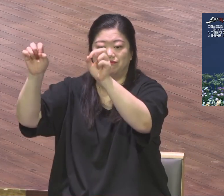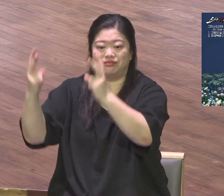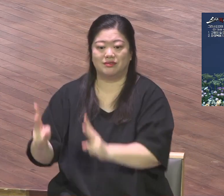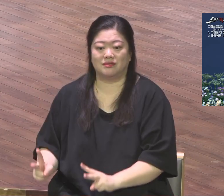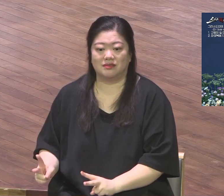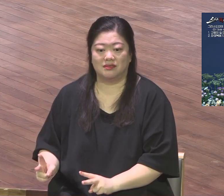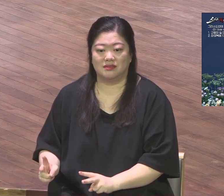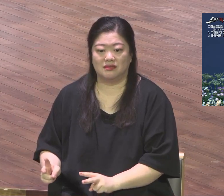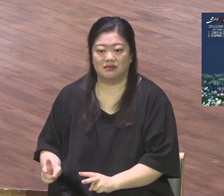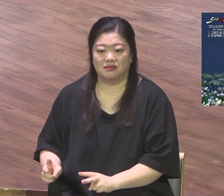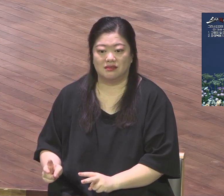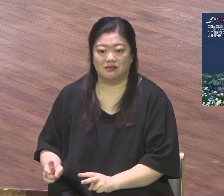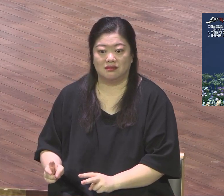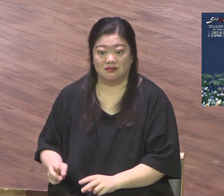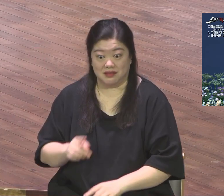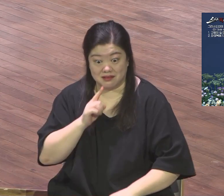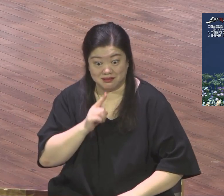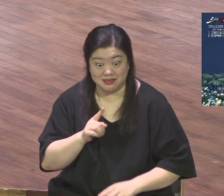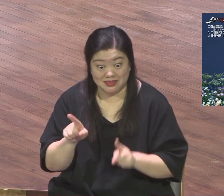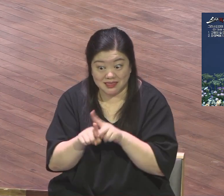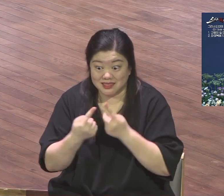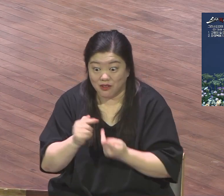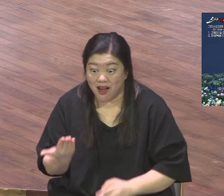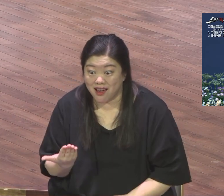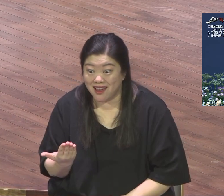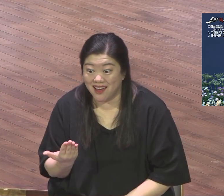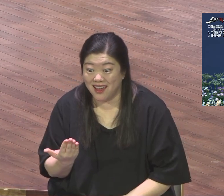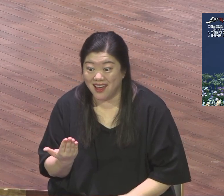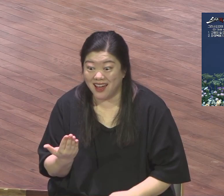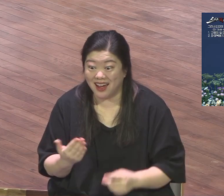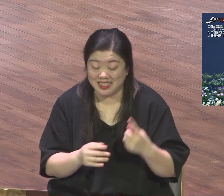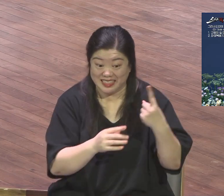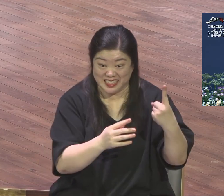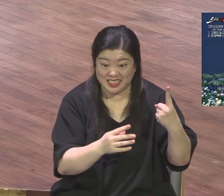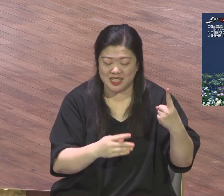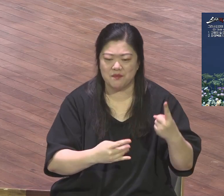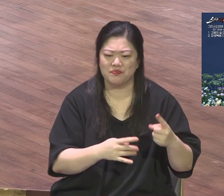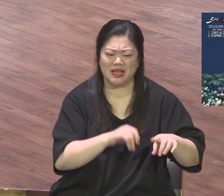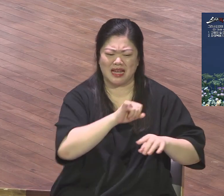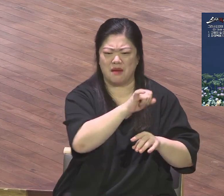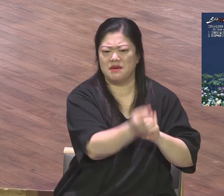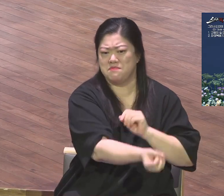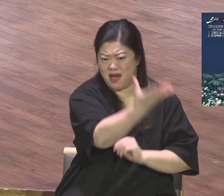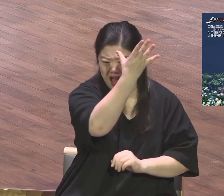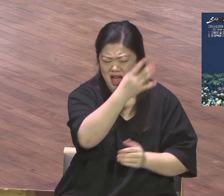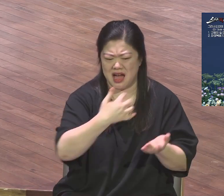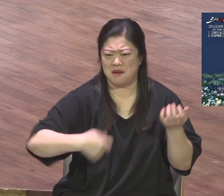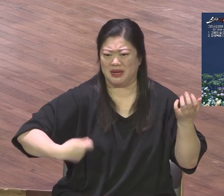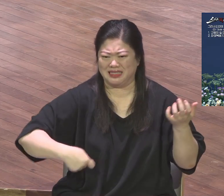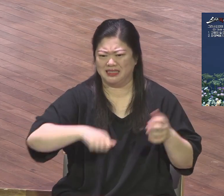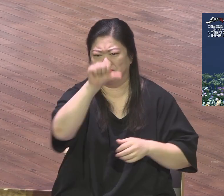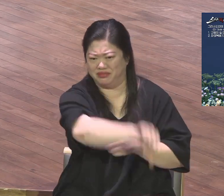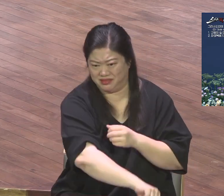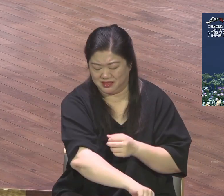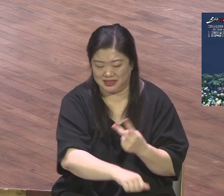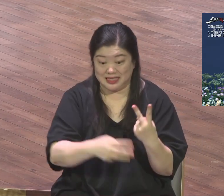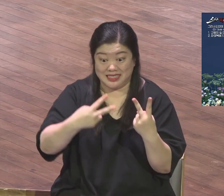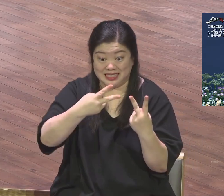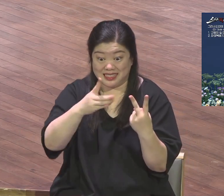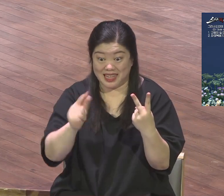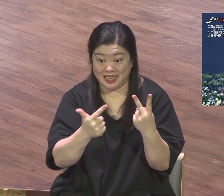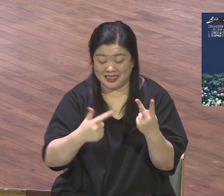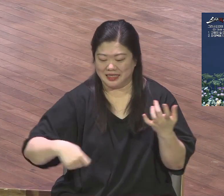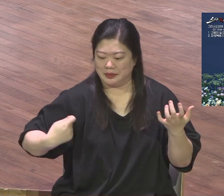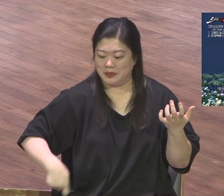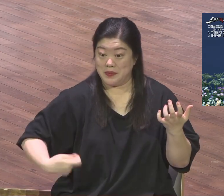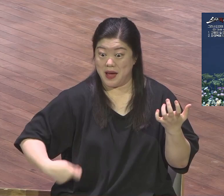배짱 이야기 2탄입니다. 3탄이 있습니다. 아, 개미는 목사님을 초청해가지고 안수기도를 받고